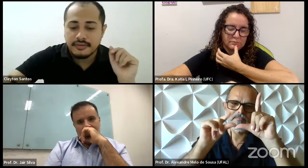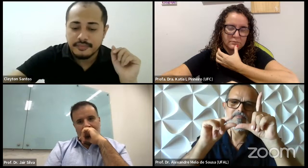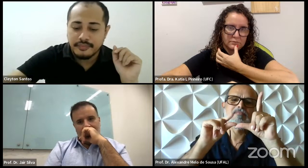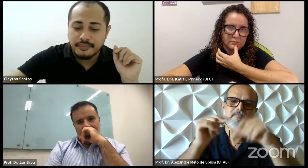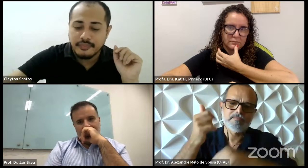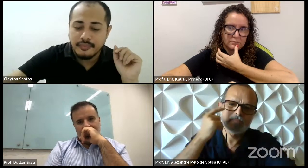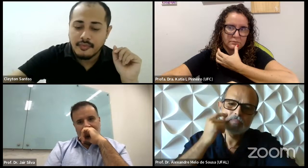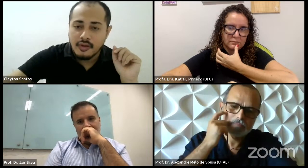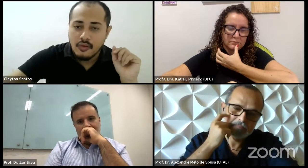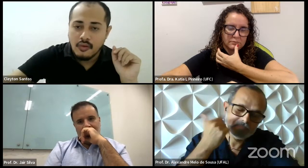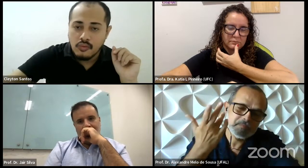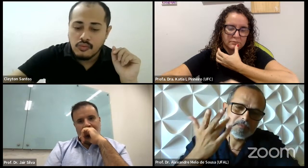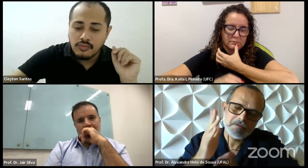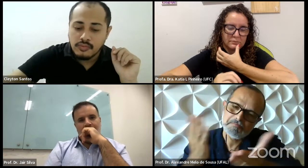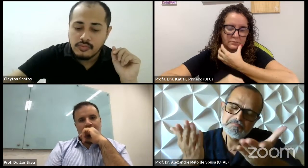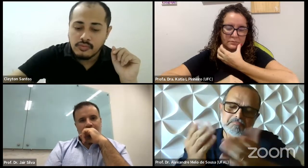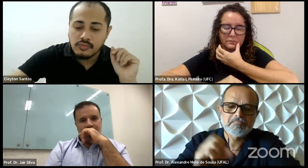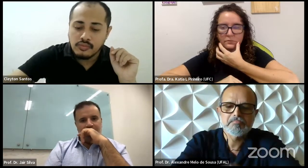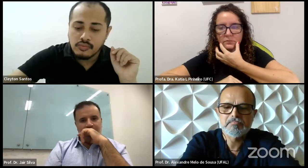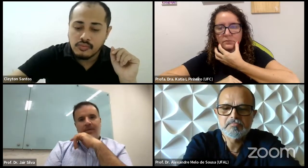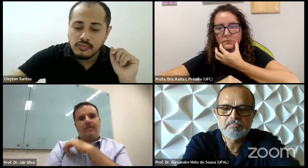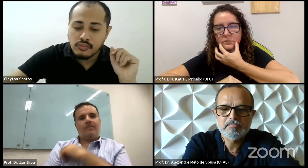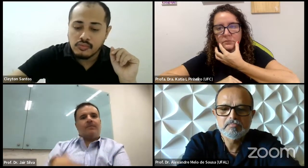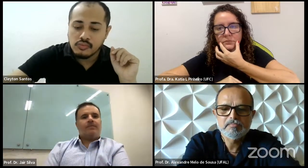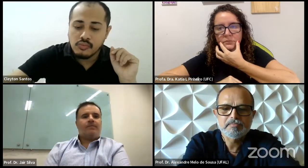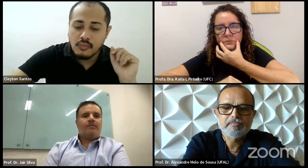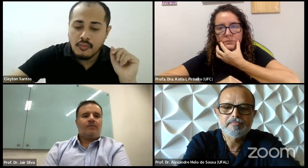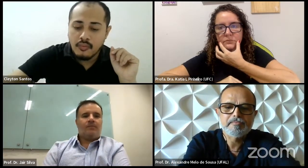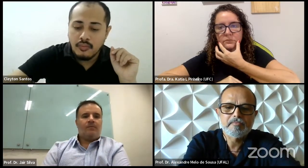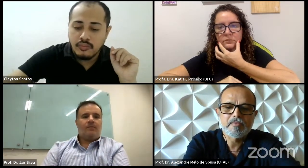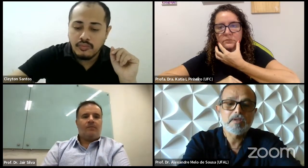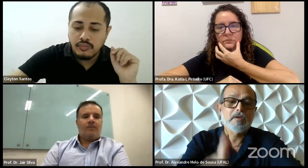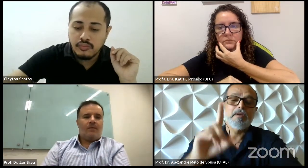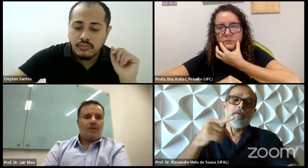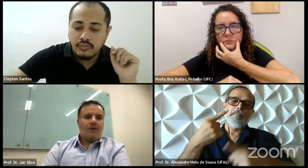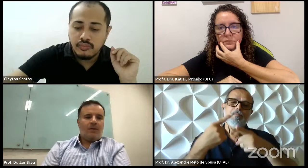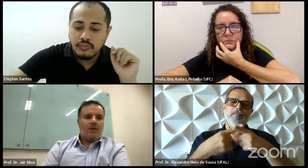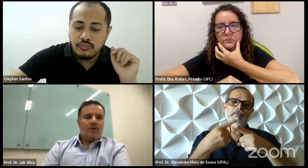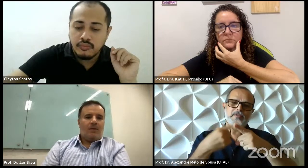link, ou um link também, de repente, poderia ser um link.